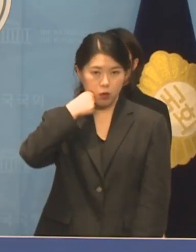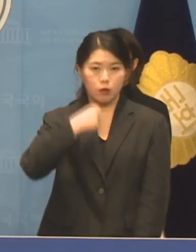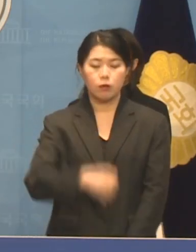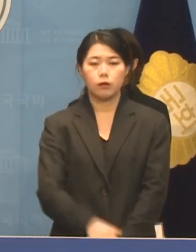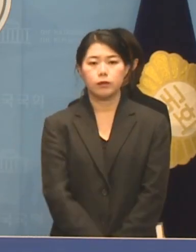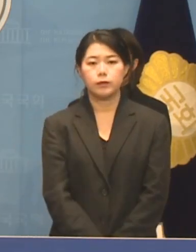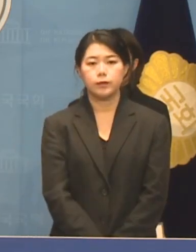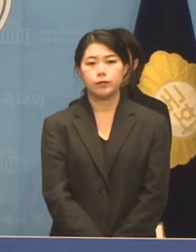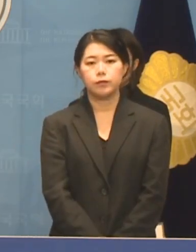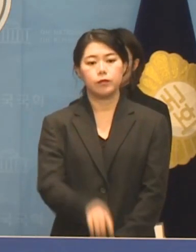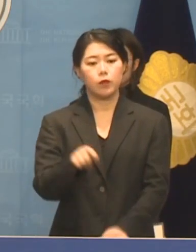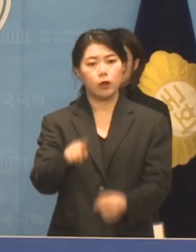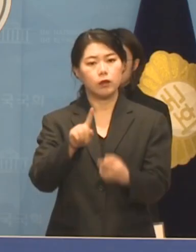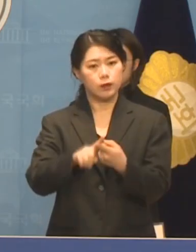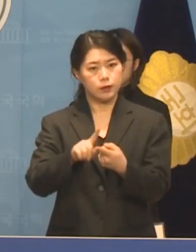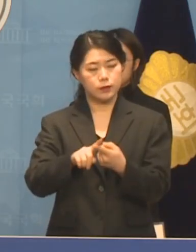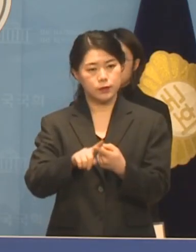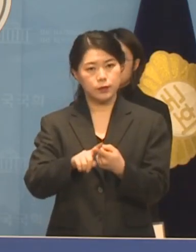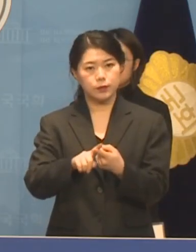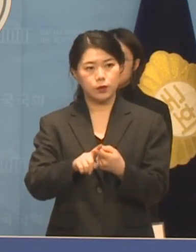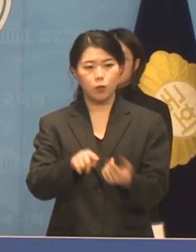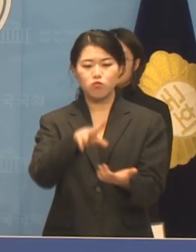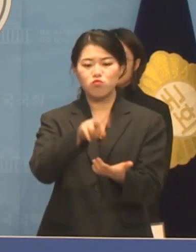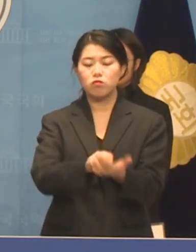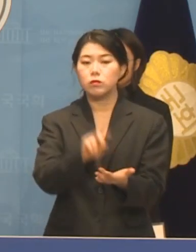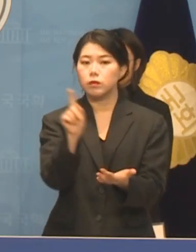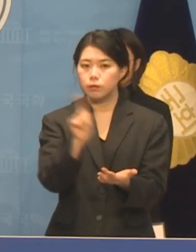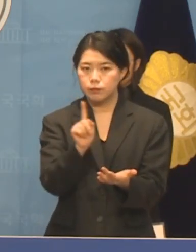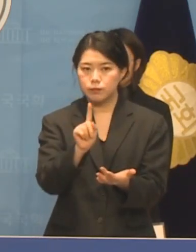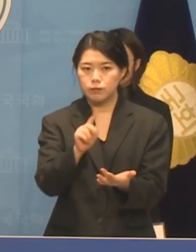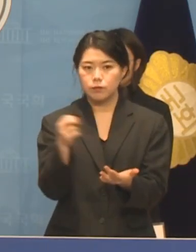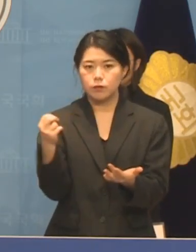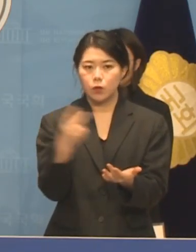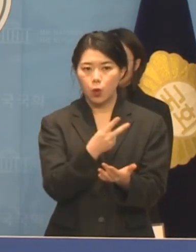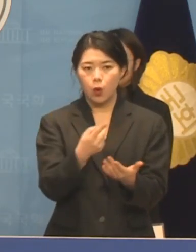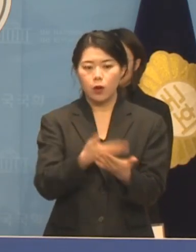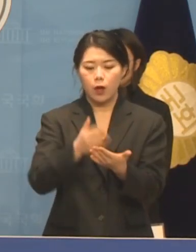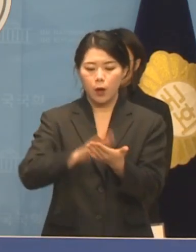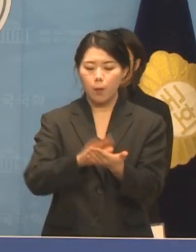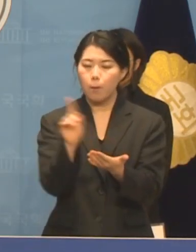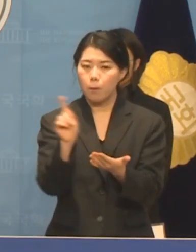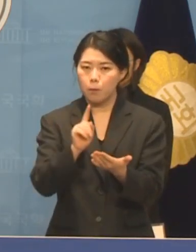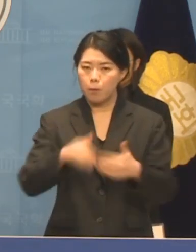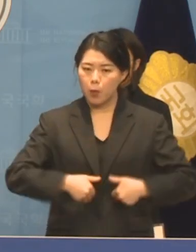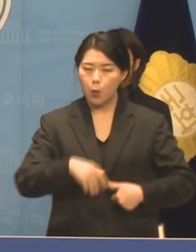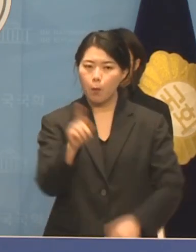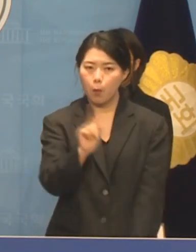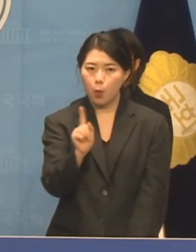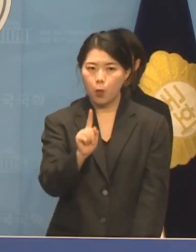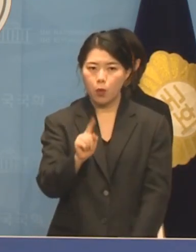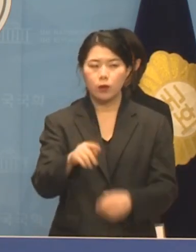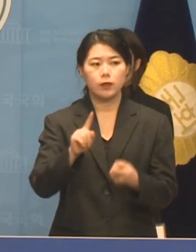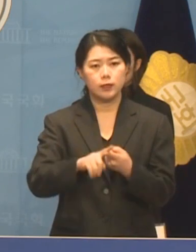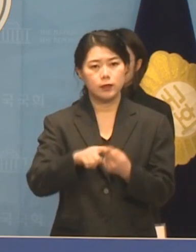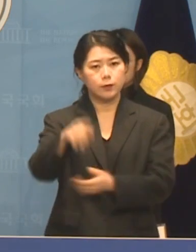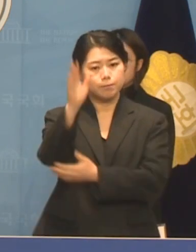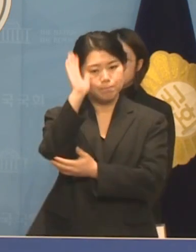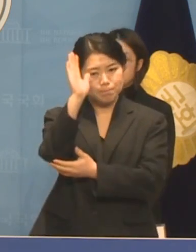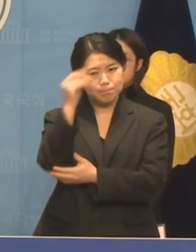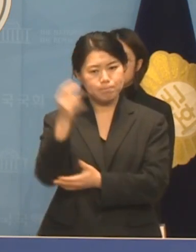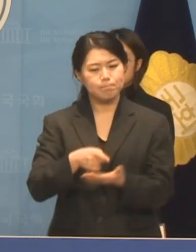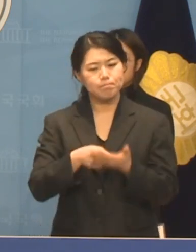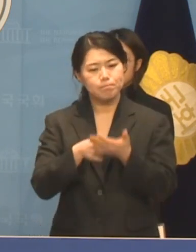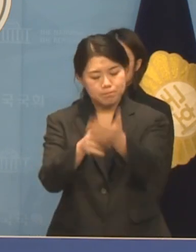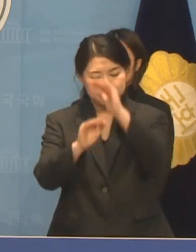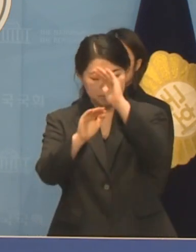있습니다. 이런 부분들과 관련해서 어떤 문제가 있는지, 그리고 어떤 개선이 필요한지 이런 부분들을 좀 알려내고 촉구하는